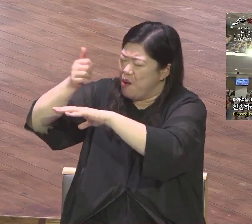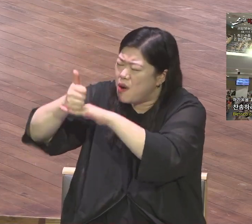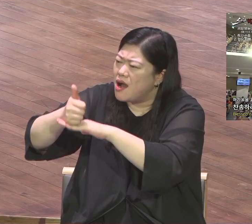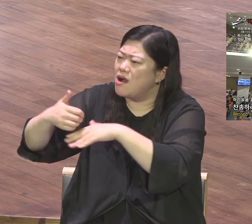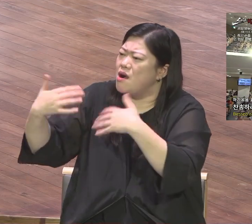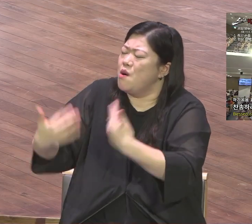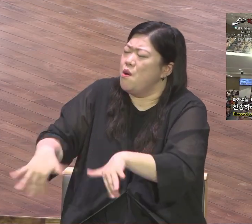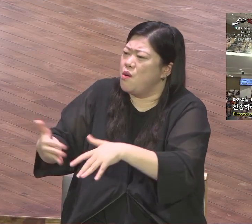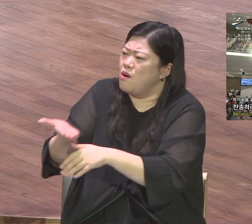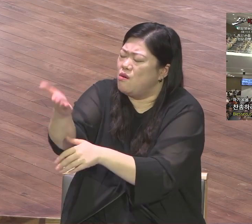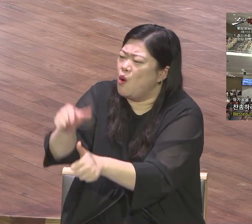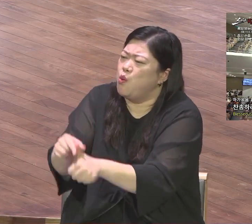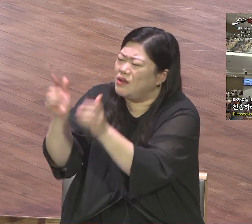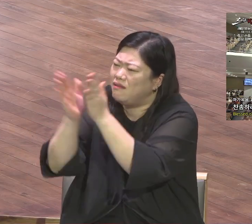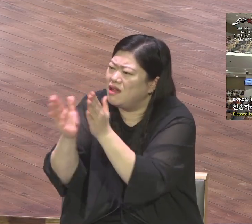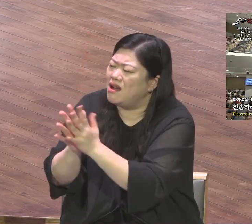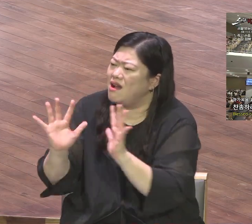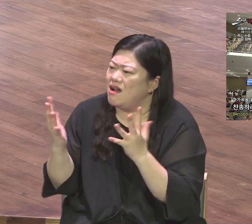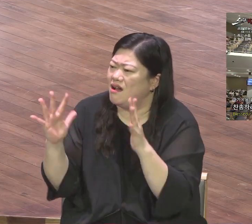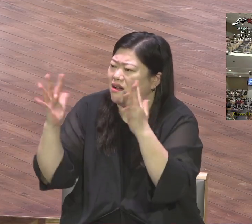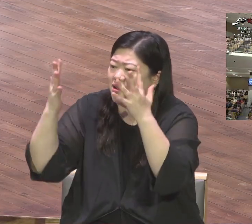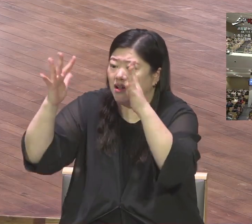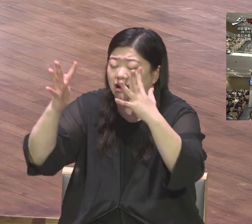곳에서 호산나 하더라.